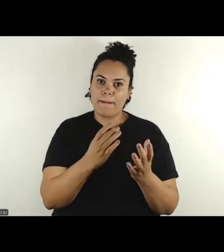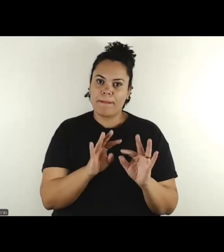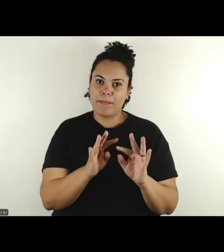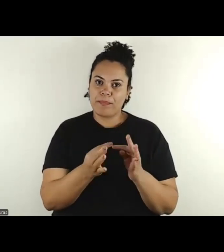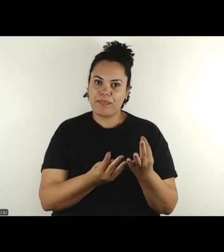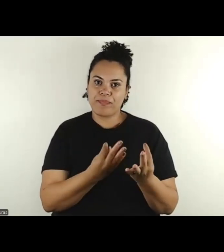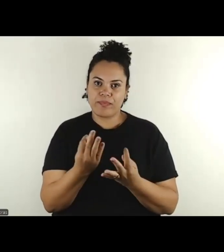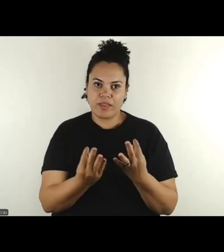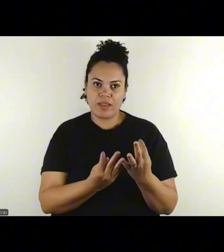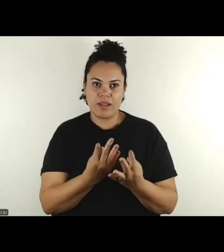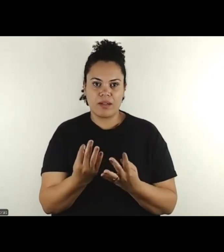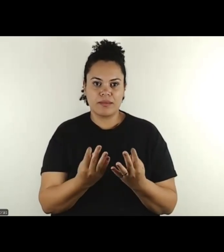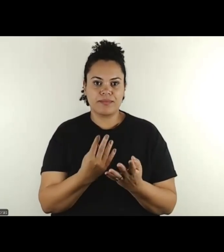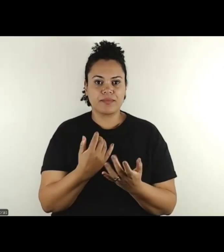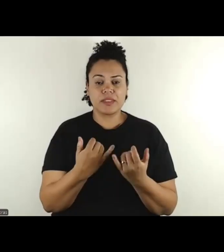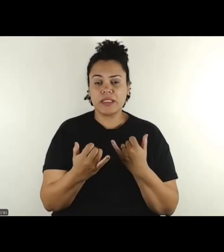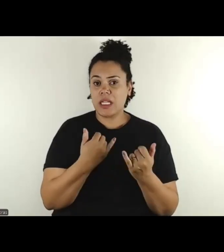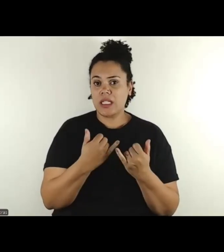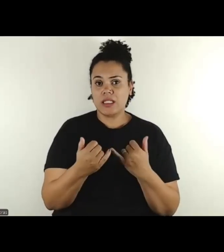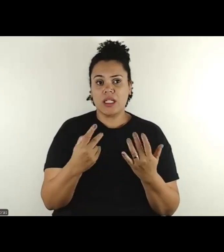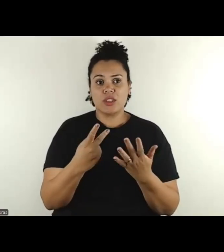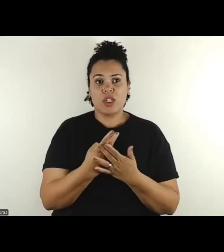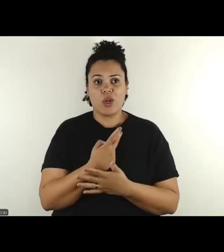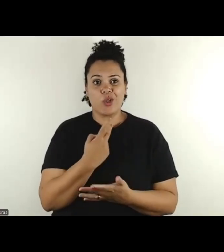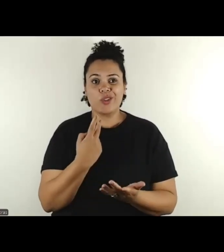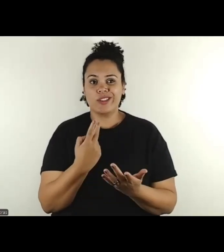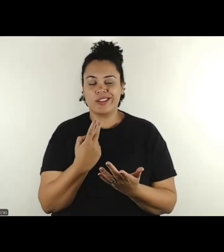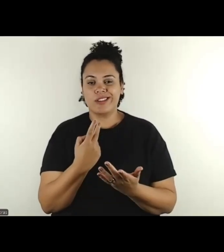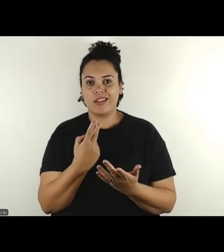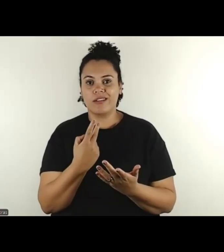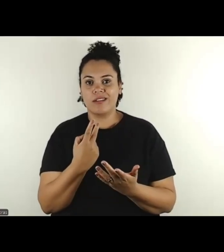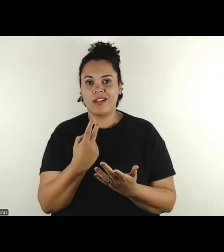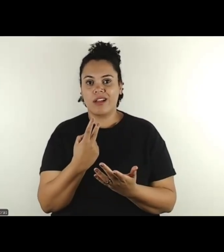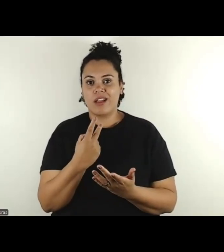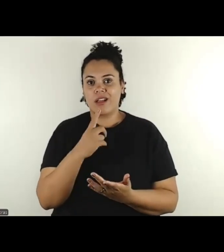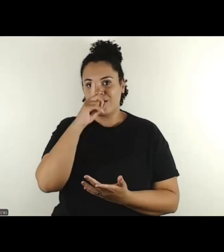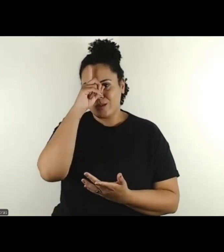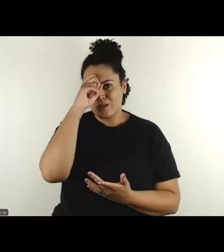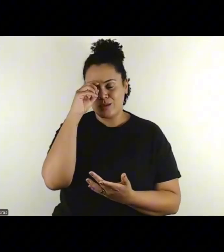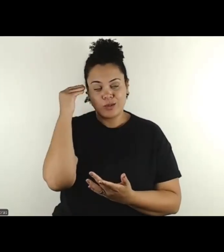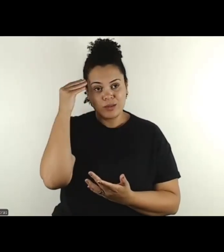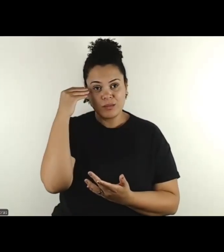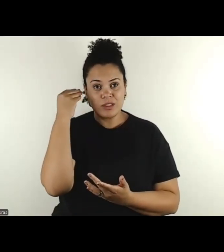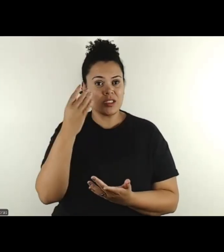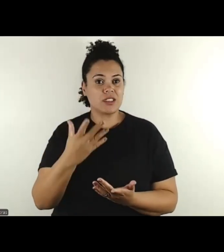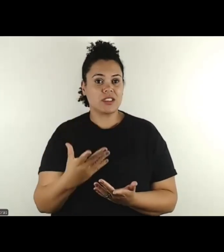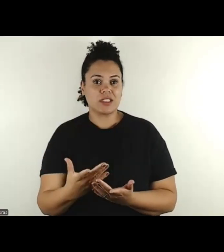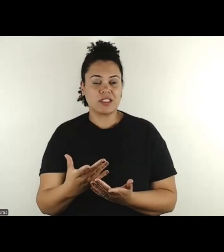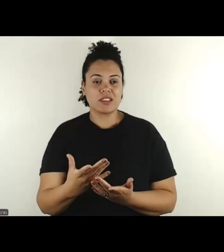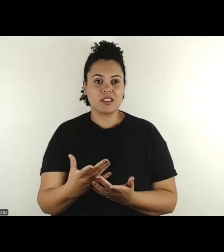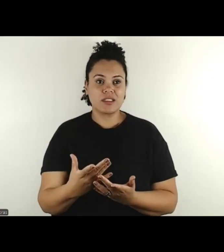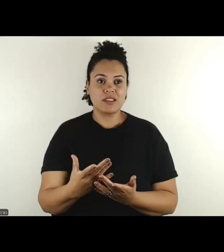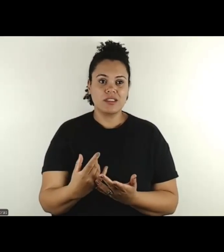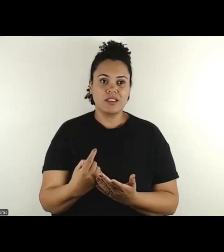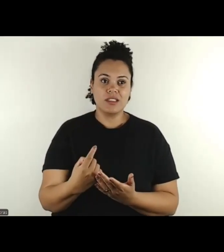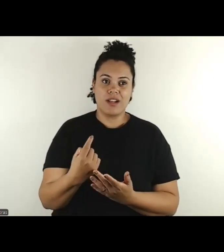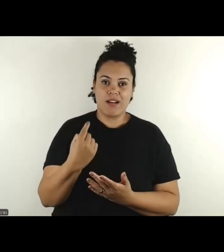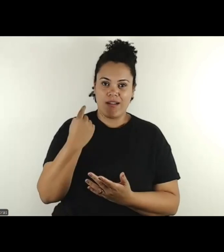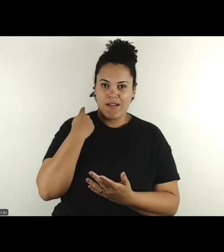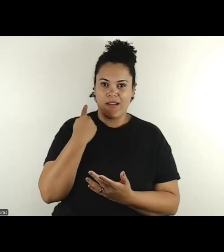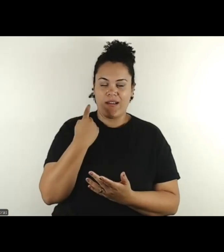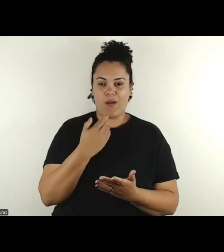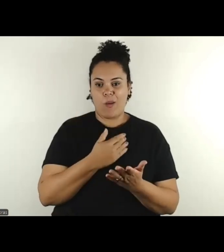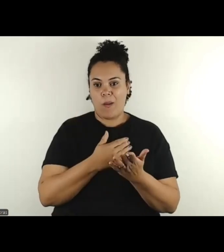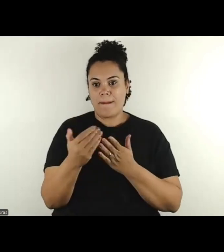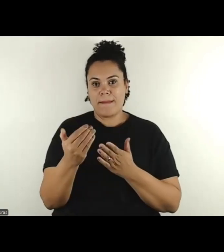muito parecido com o que aconteceu com o hospital psiquiátrico, né? As denúncias dos hospitais psiquiátricos que